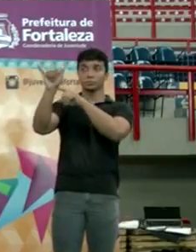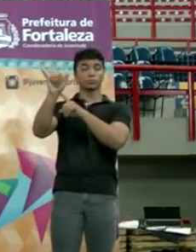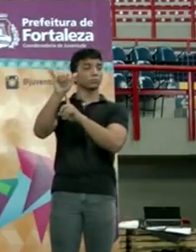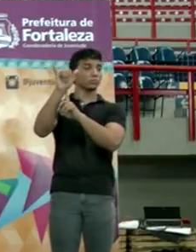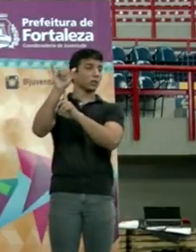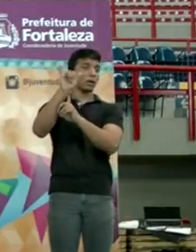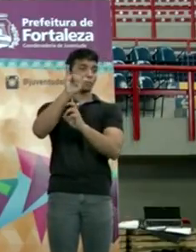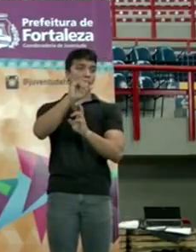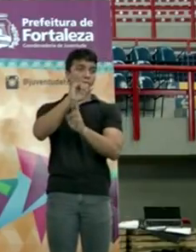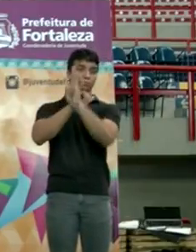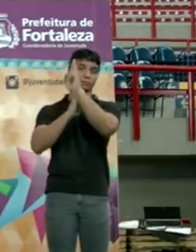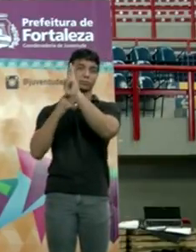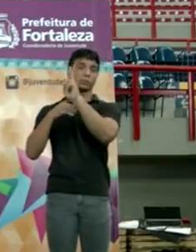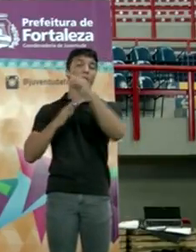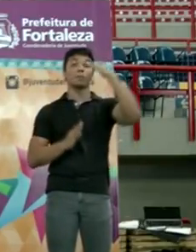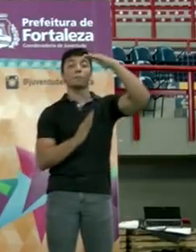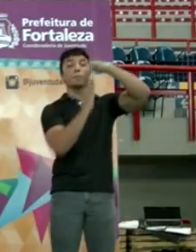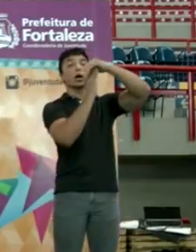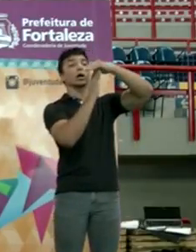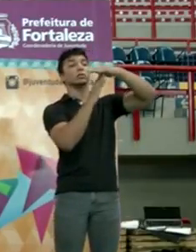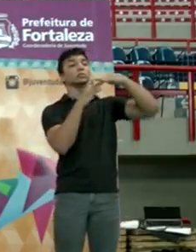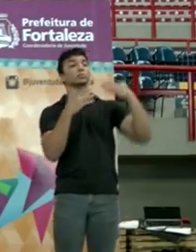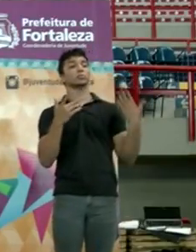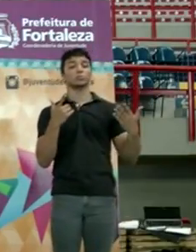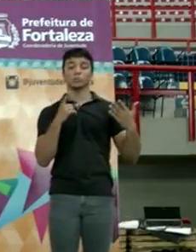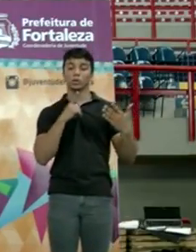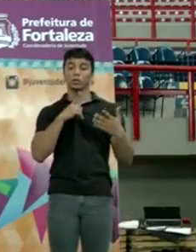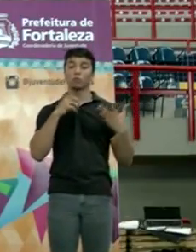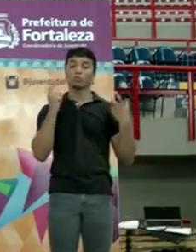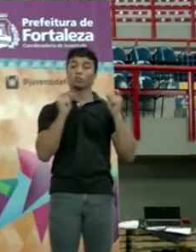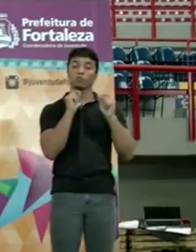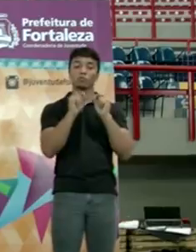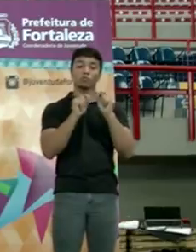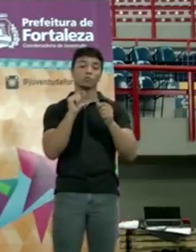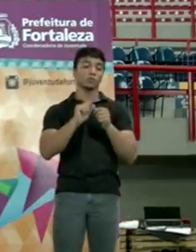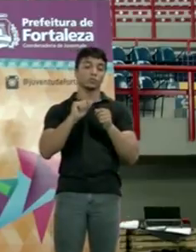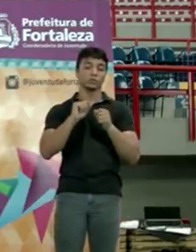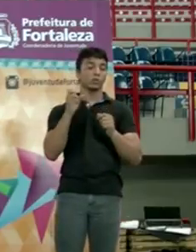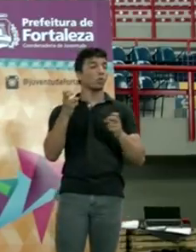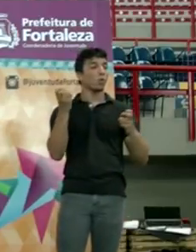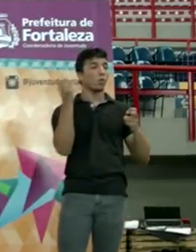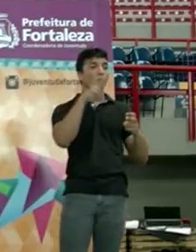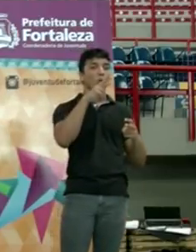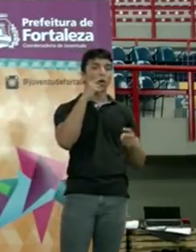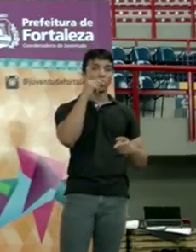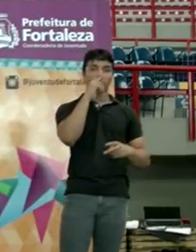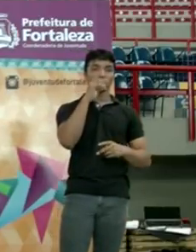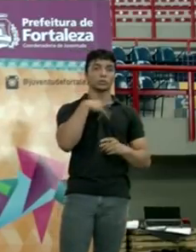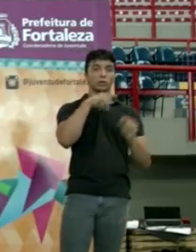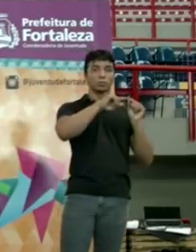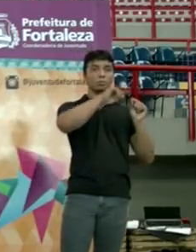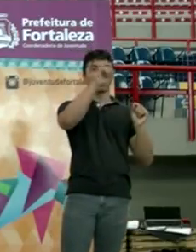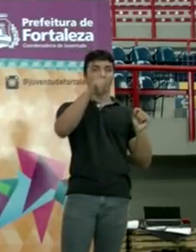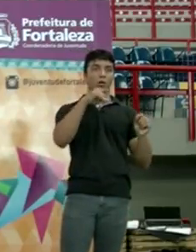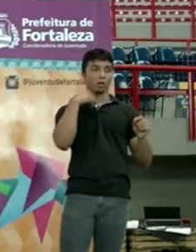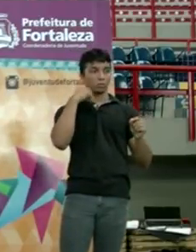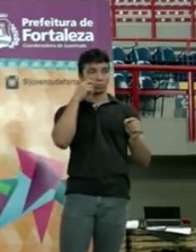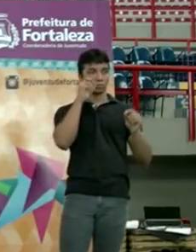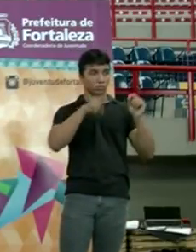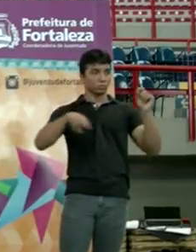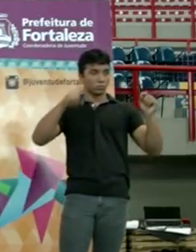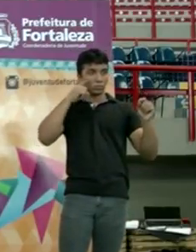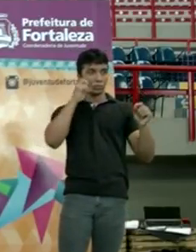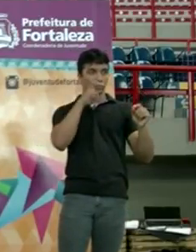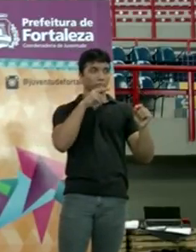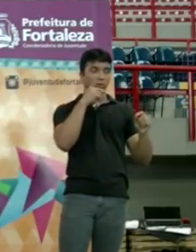y máximo aí dessa questão. Eu vou olhar para as funções e vou marcar